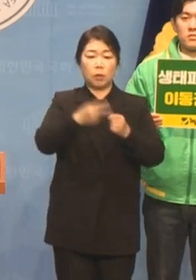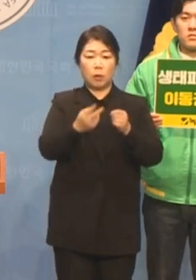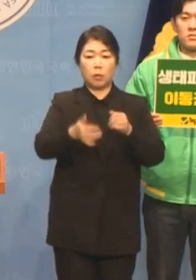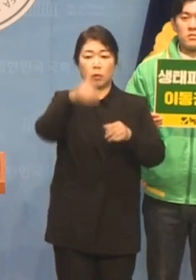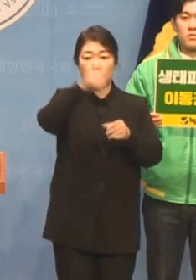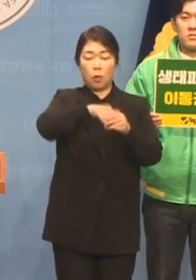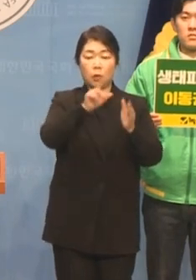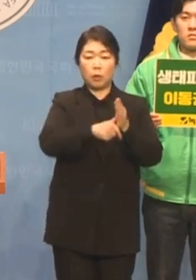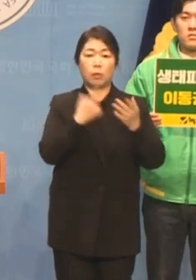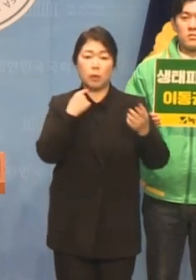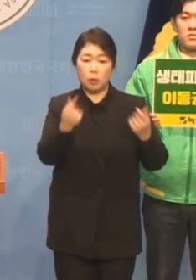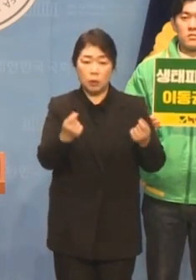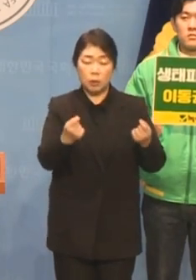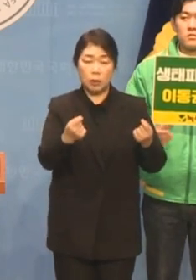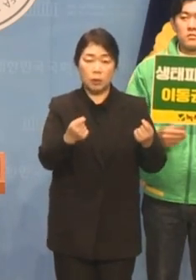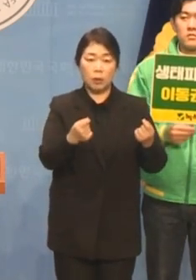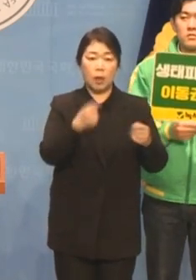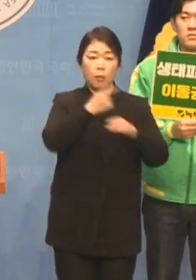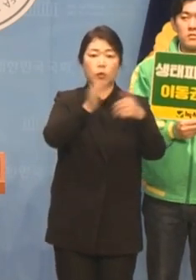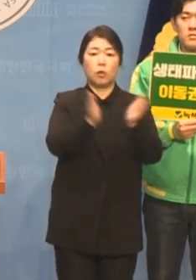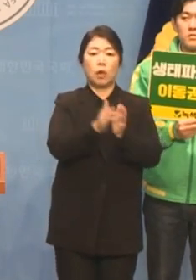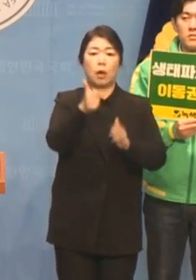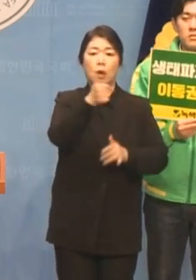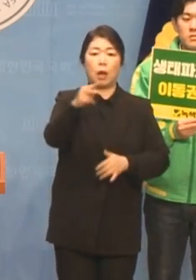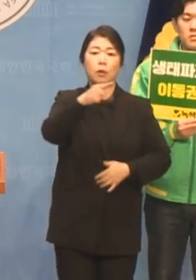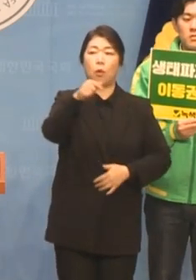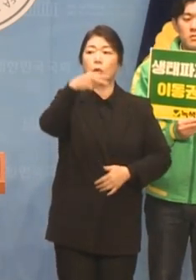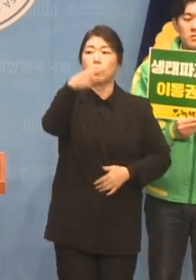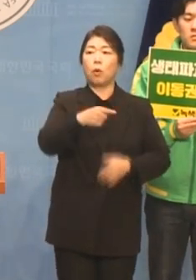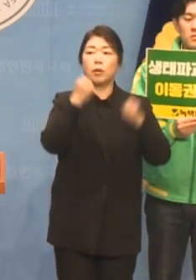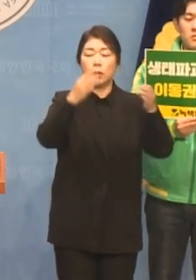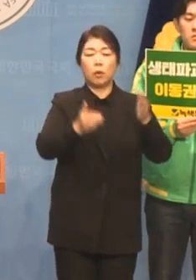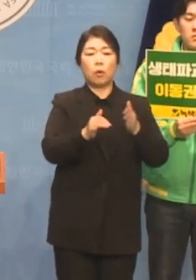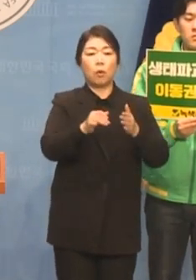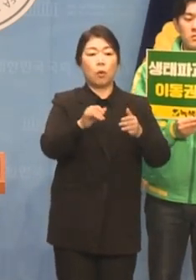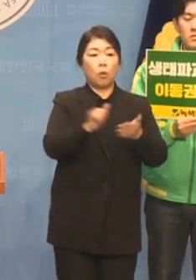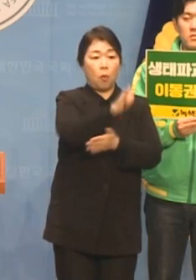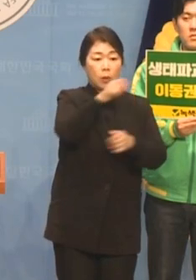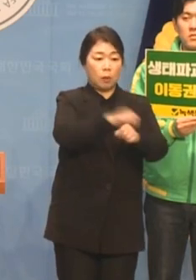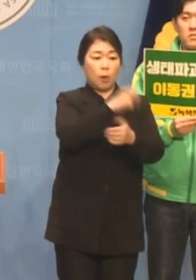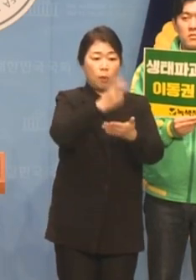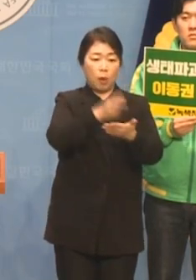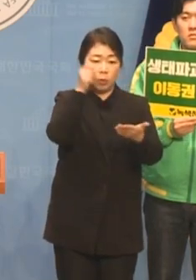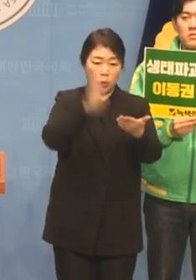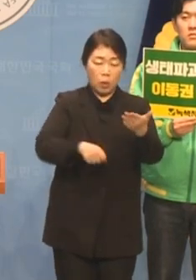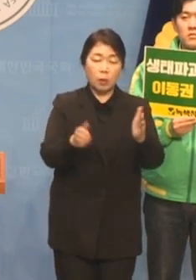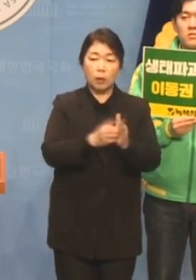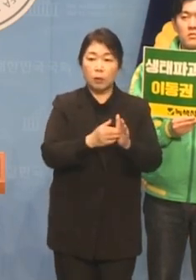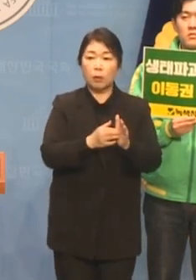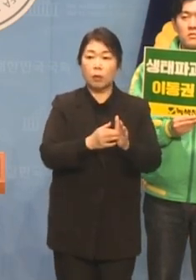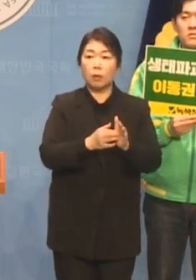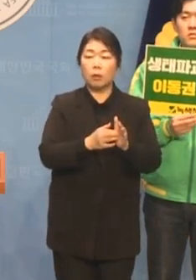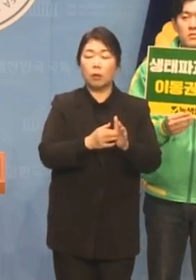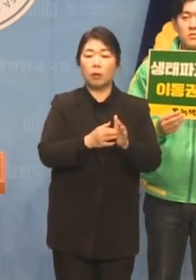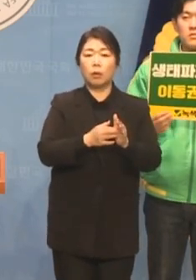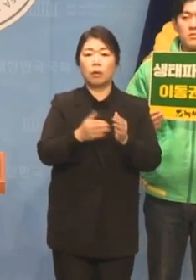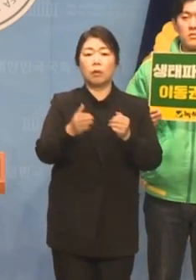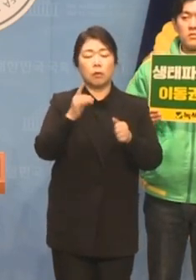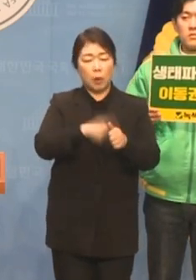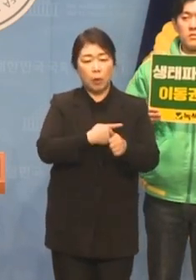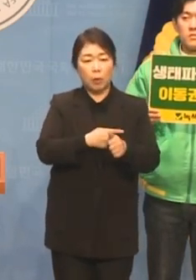민주당은 가덕도 신공항 특별법을 통과시켰습니다 이로써 예비 타 타당성 조사가